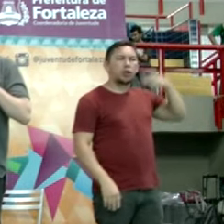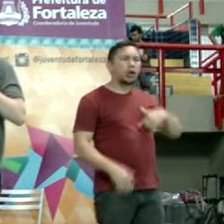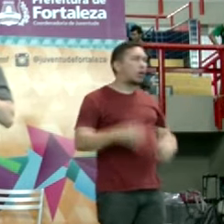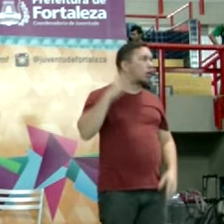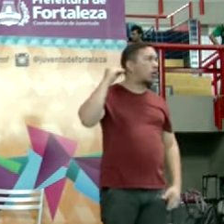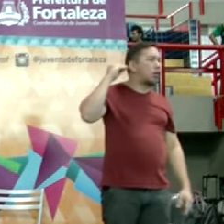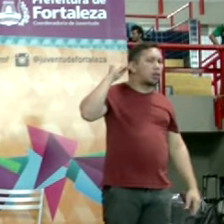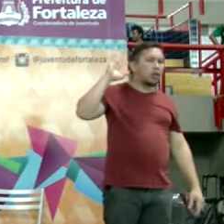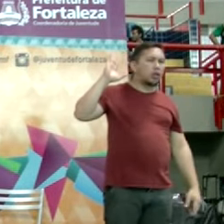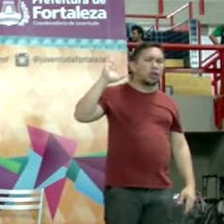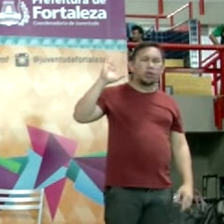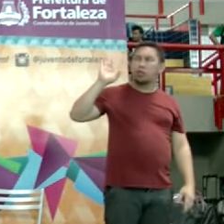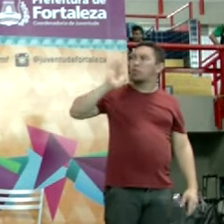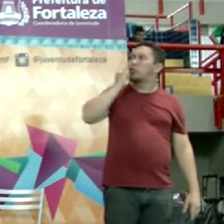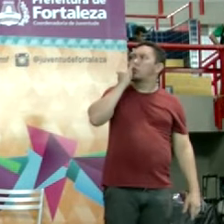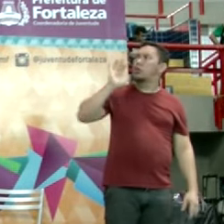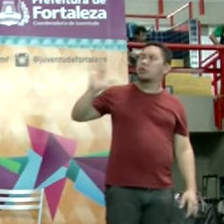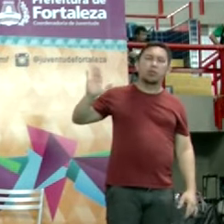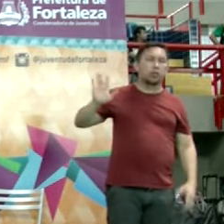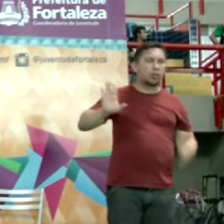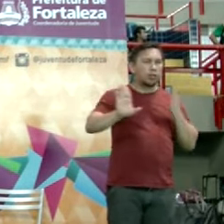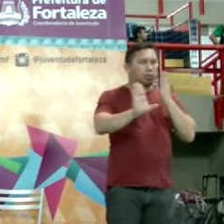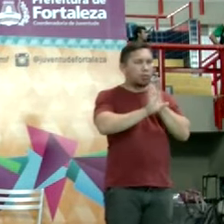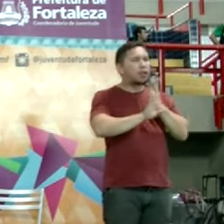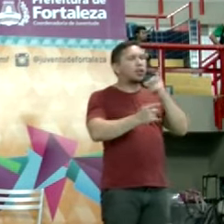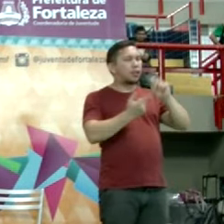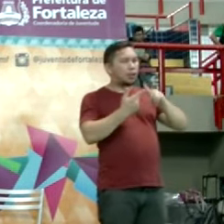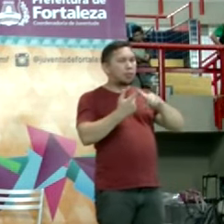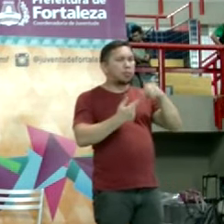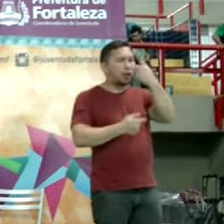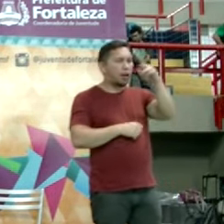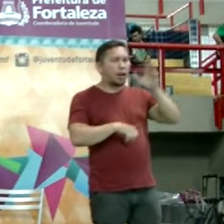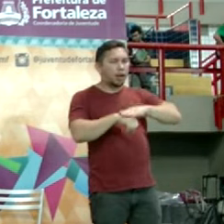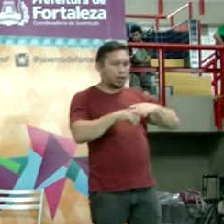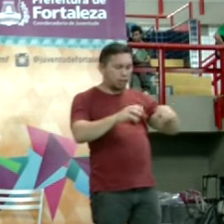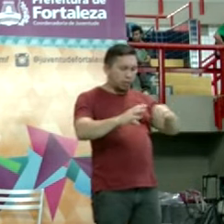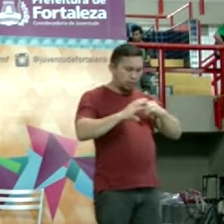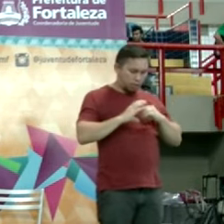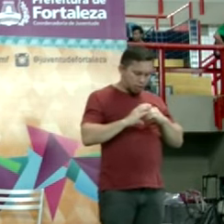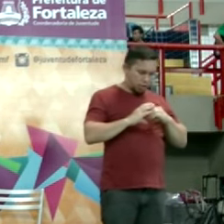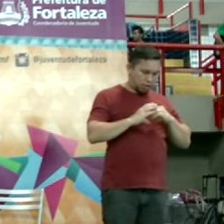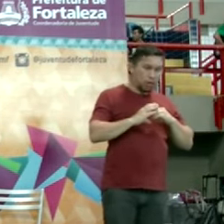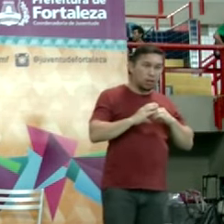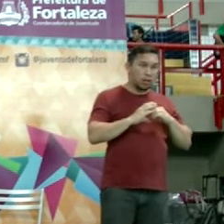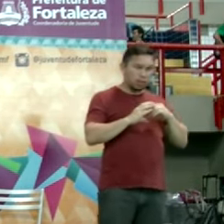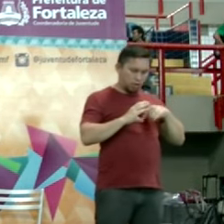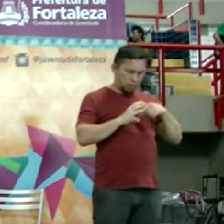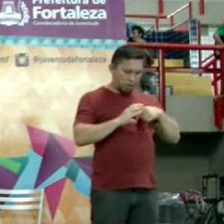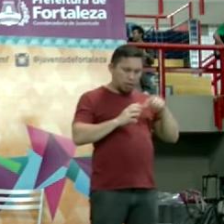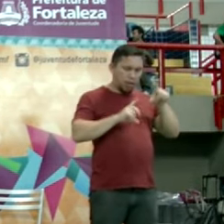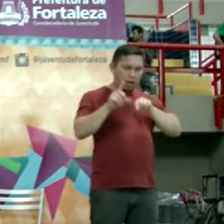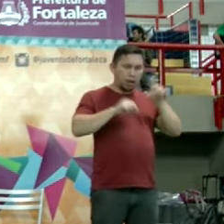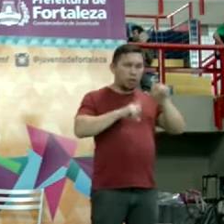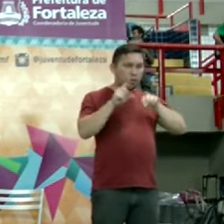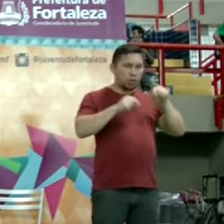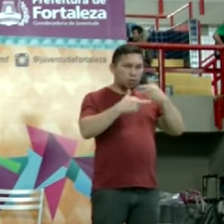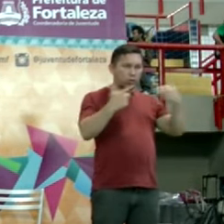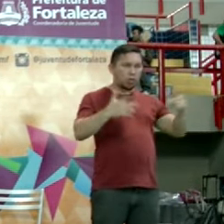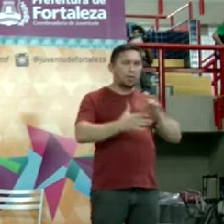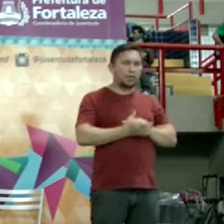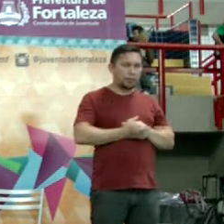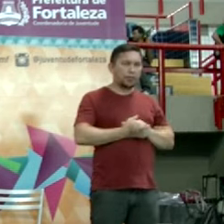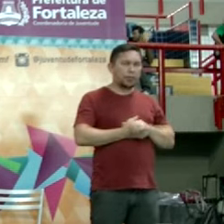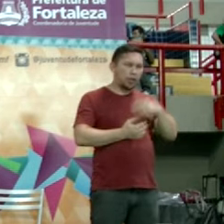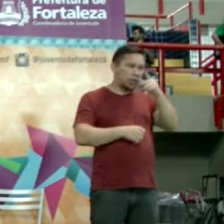ouve. Até as suas células, falando biologicamente agora, têm uma propriedade chamada permeabilidade seletiva, não tem?